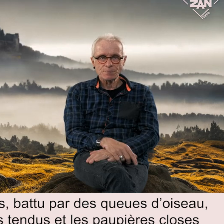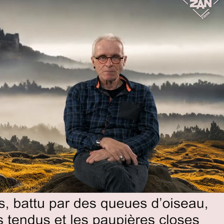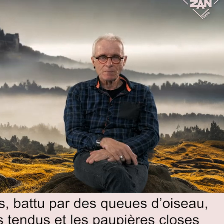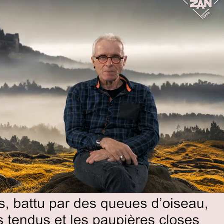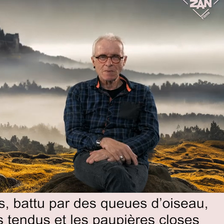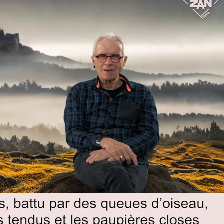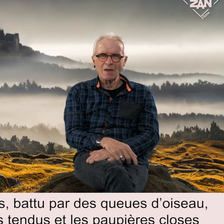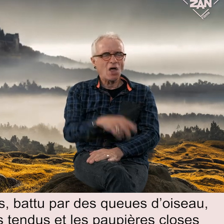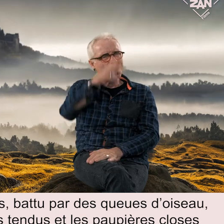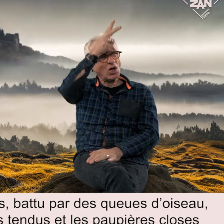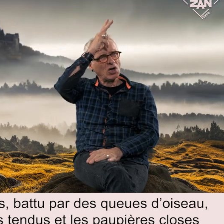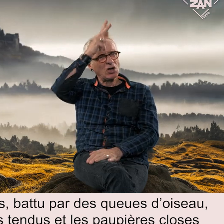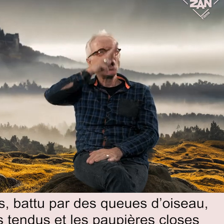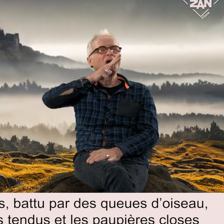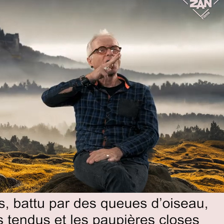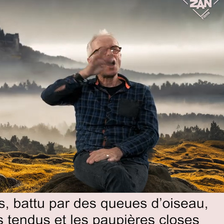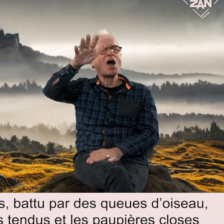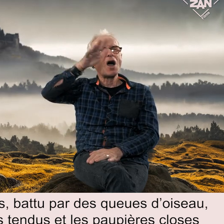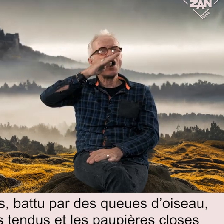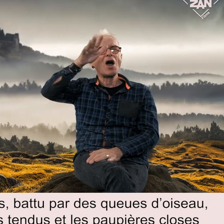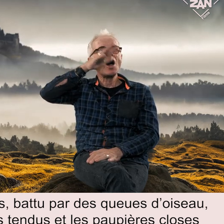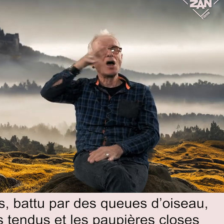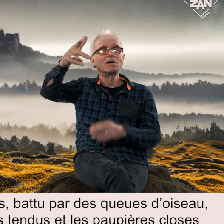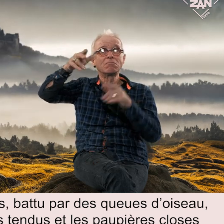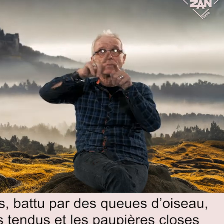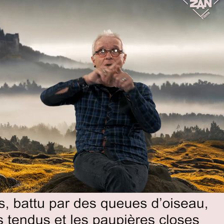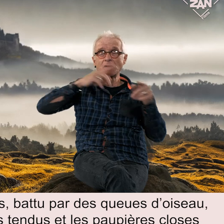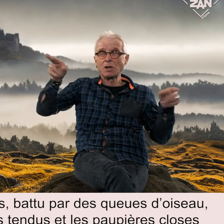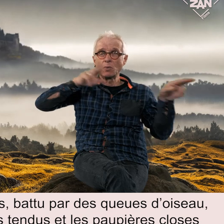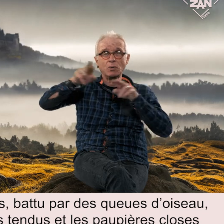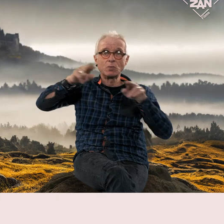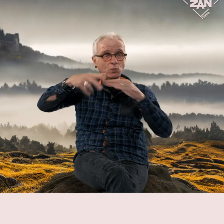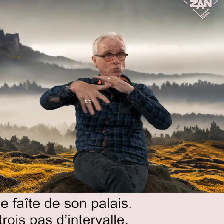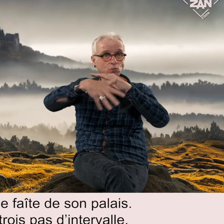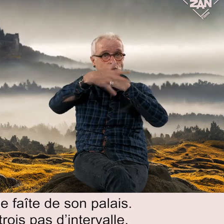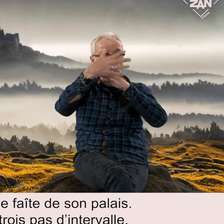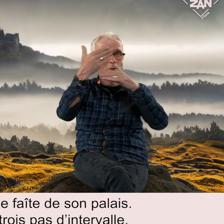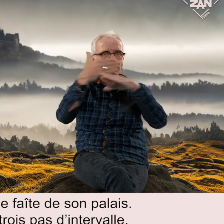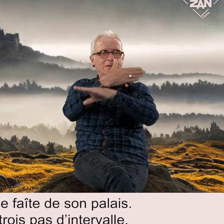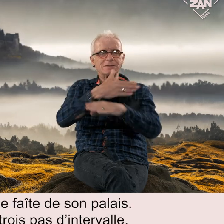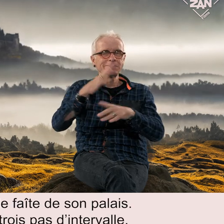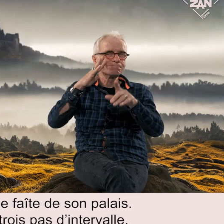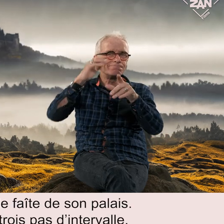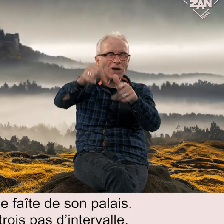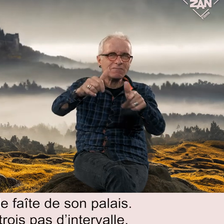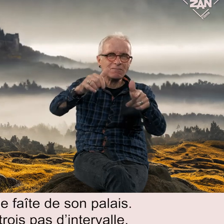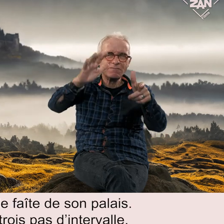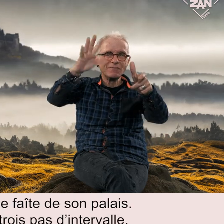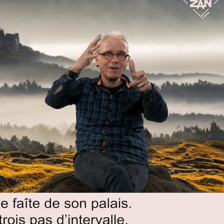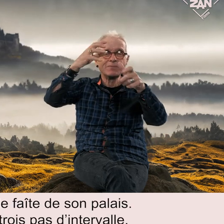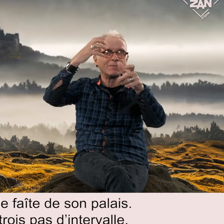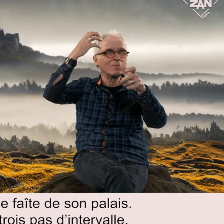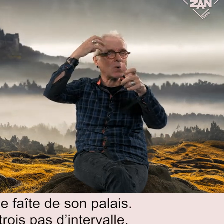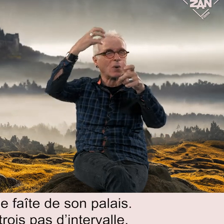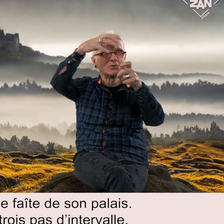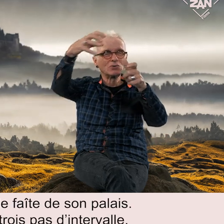Le chant d'un coq vibra dans l'air. D'autres y répondirent. C'était le jour et il reconnut, au-delà des orangés, le